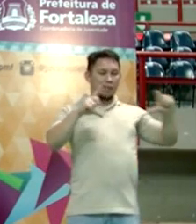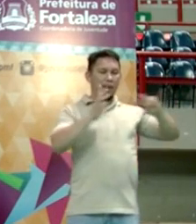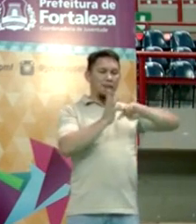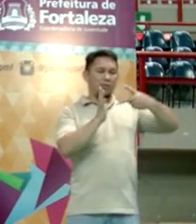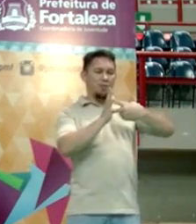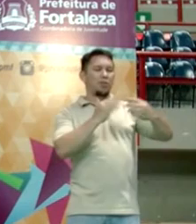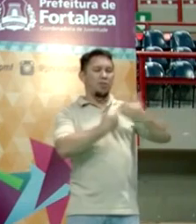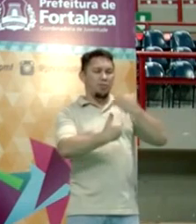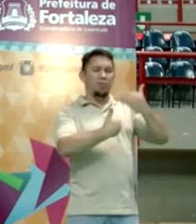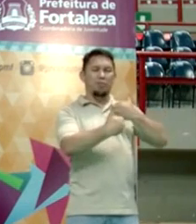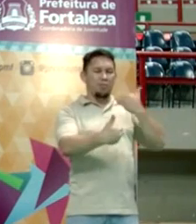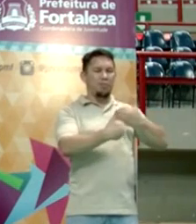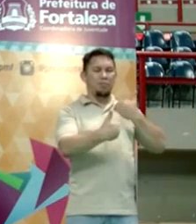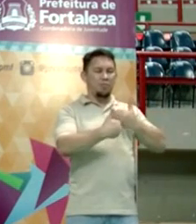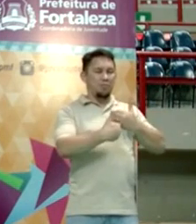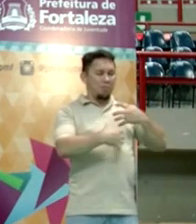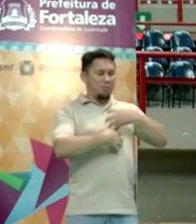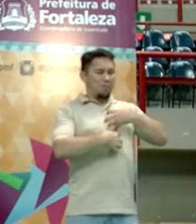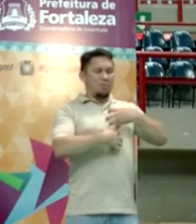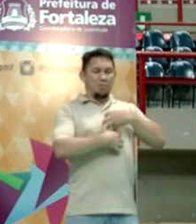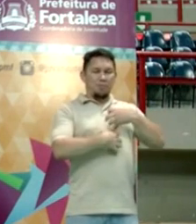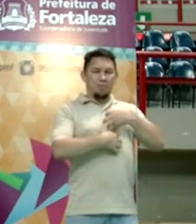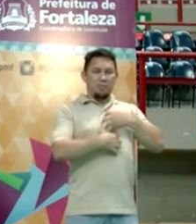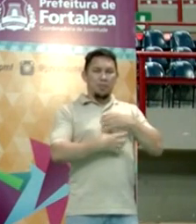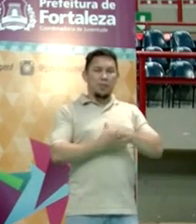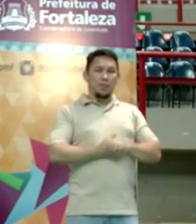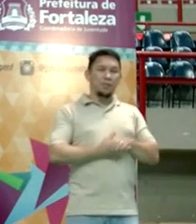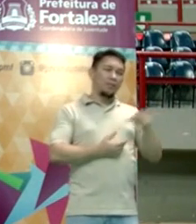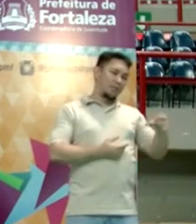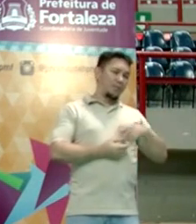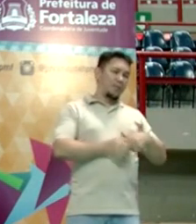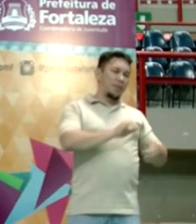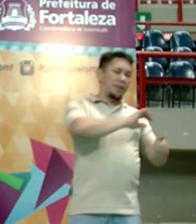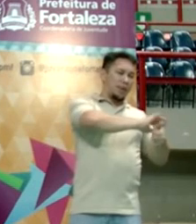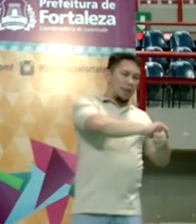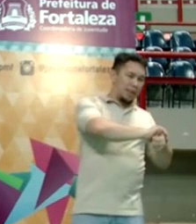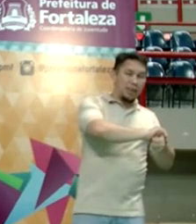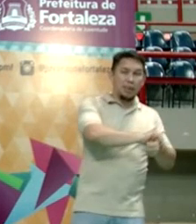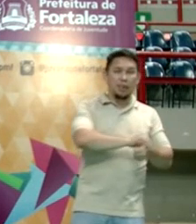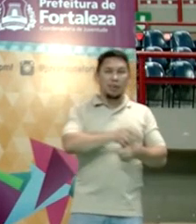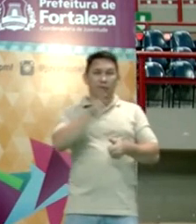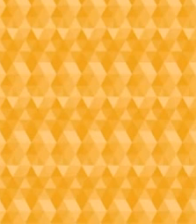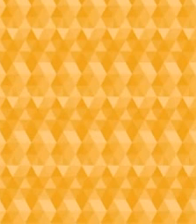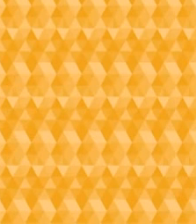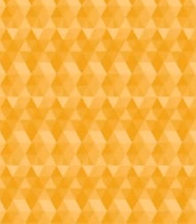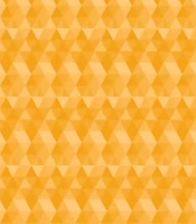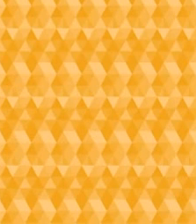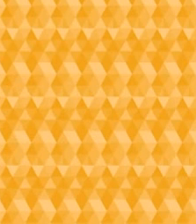história, lembra? Moral da história. A tartaruga e a lebre, a coruja e a